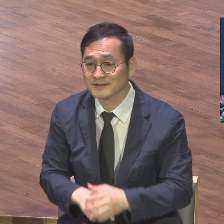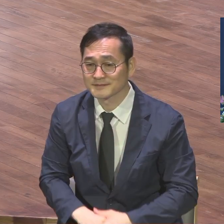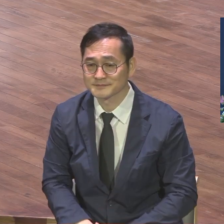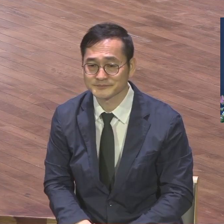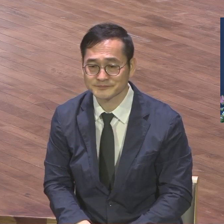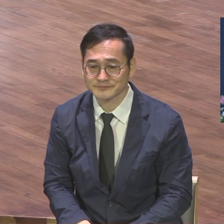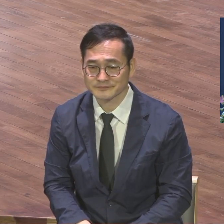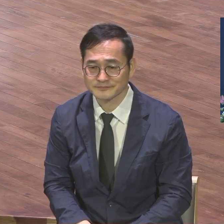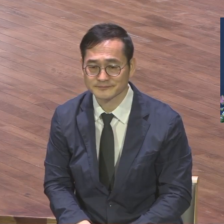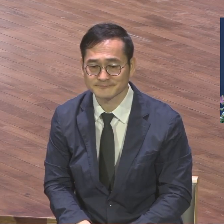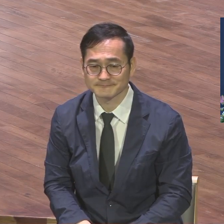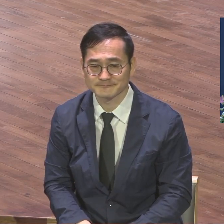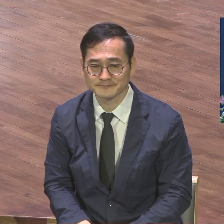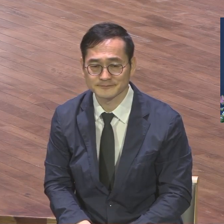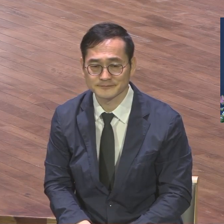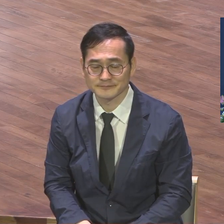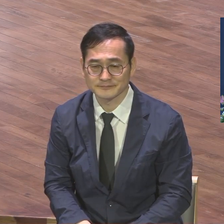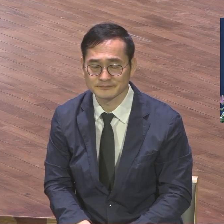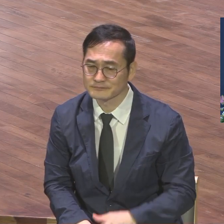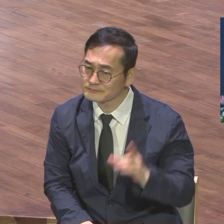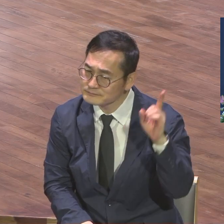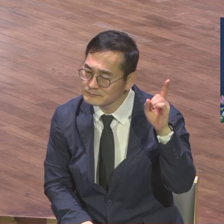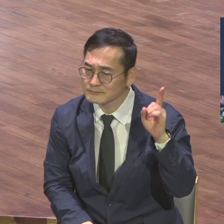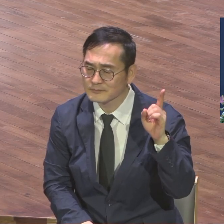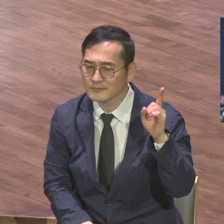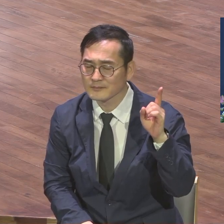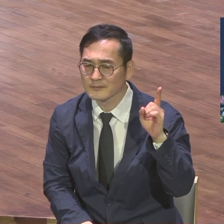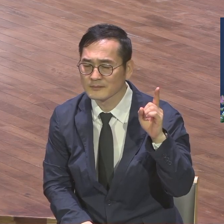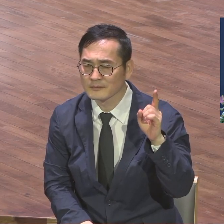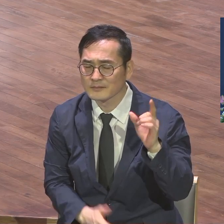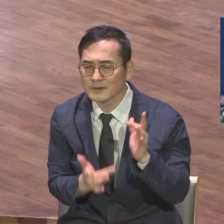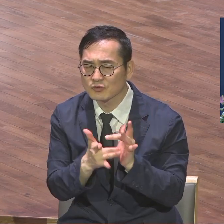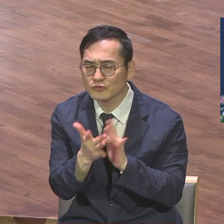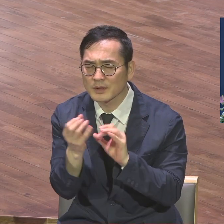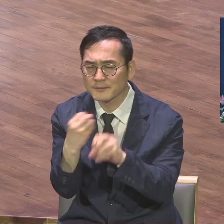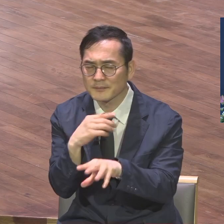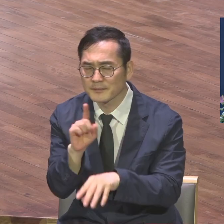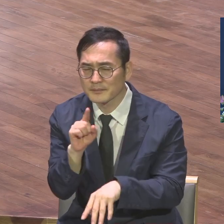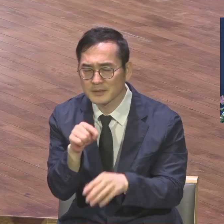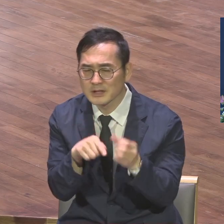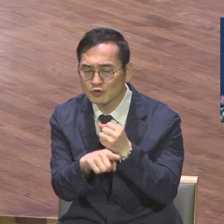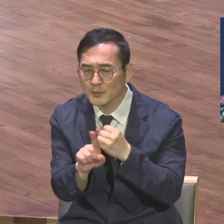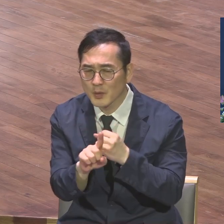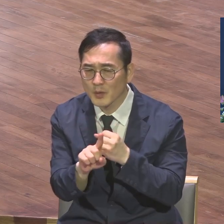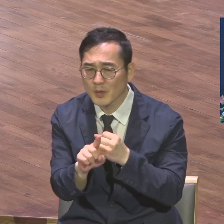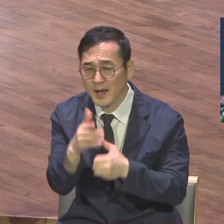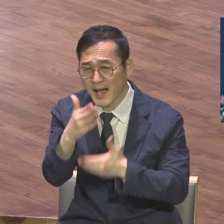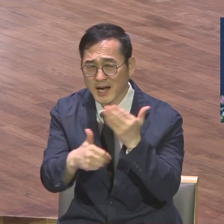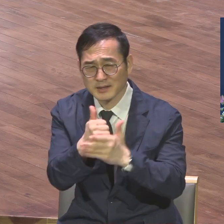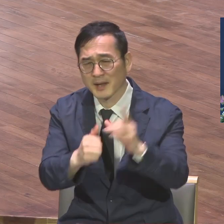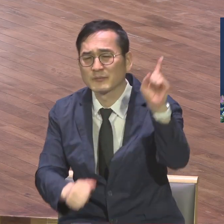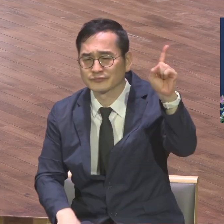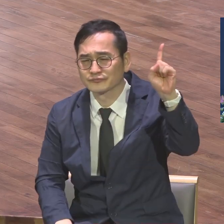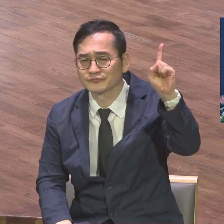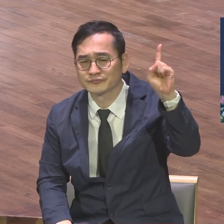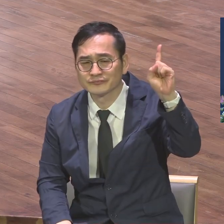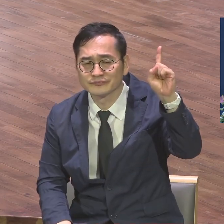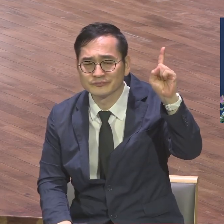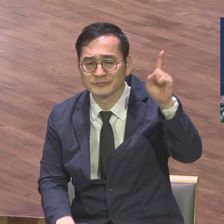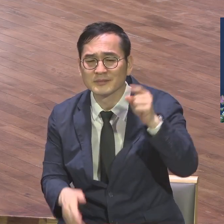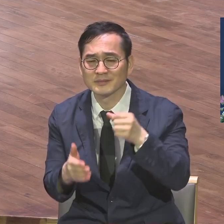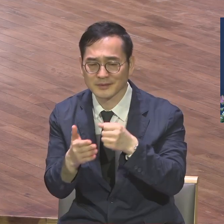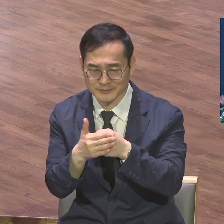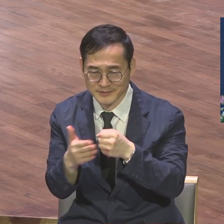왜 이렇게 말씀하시느냐? 하나님은 유일하신 하나님이시다.